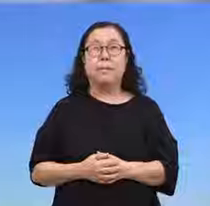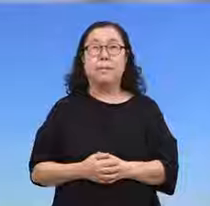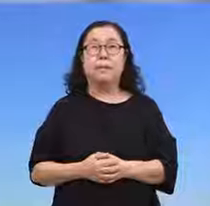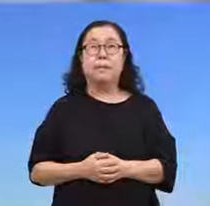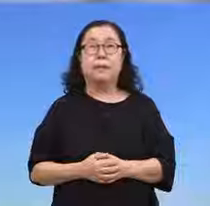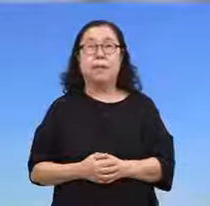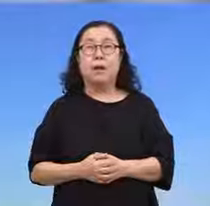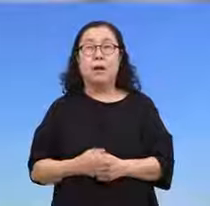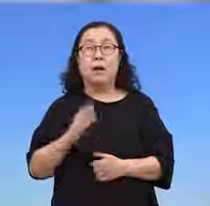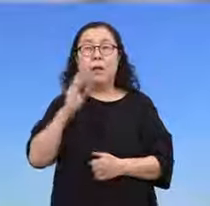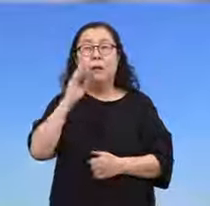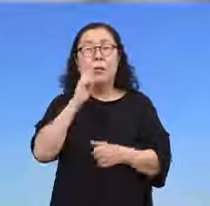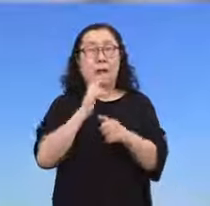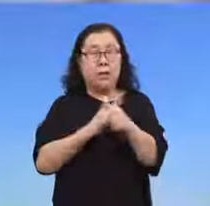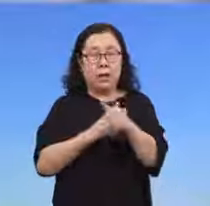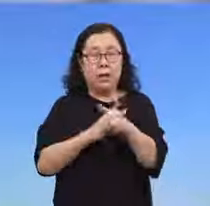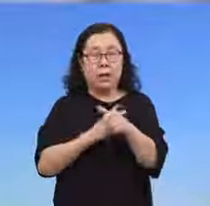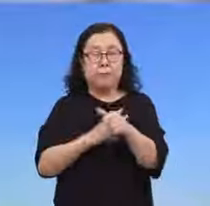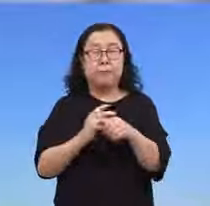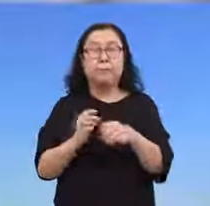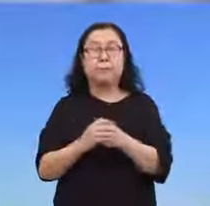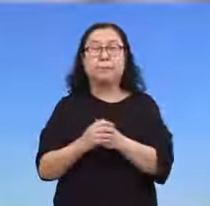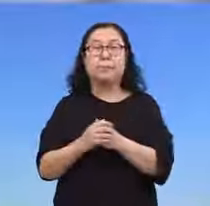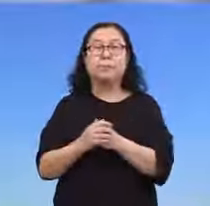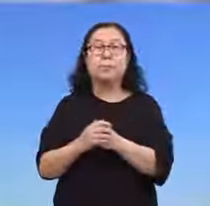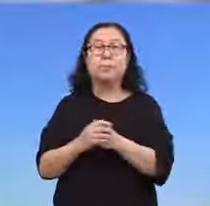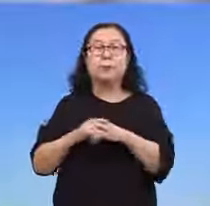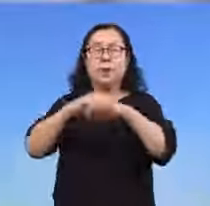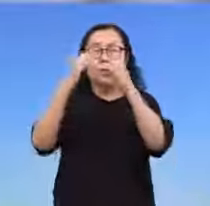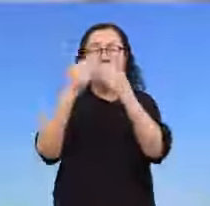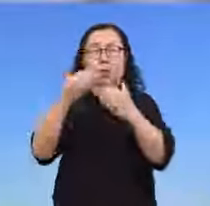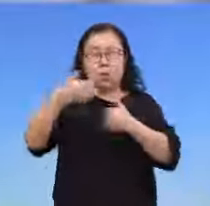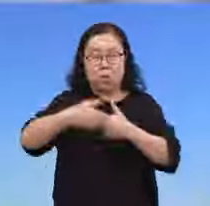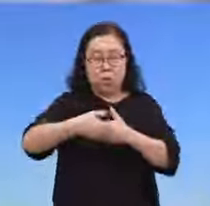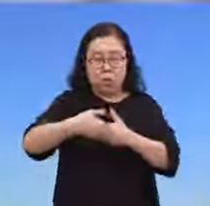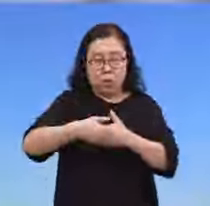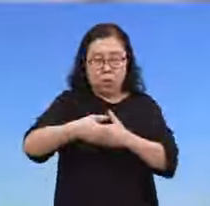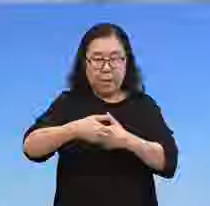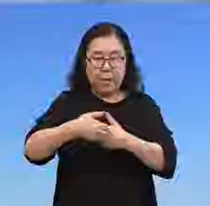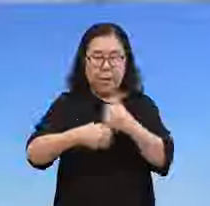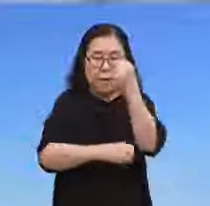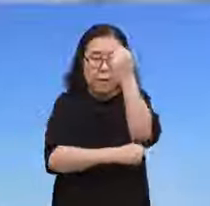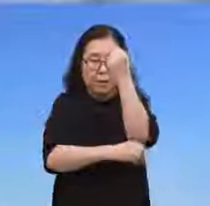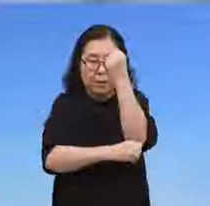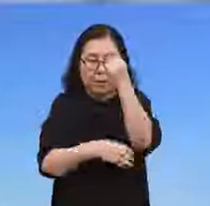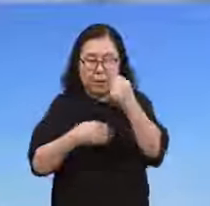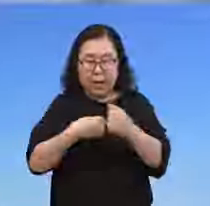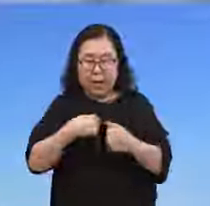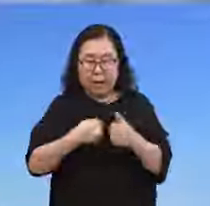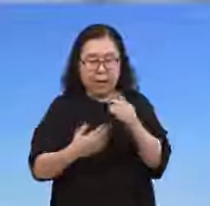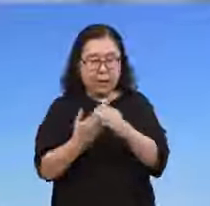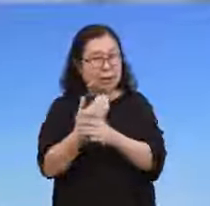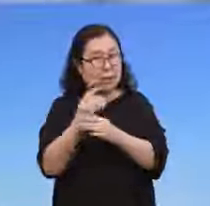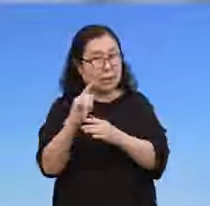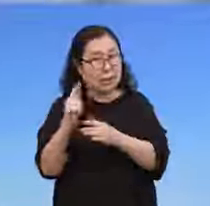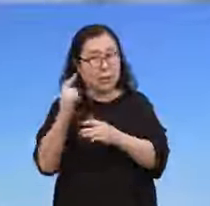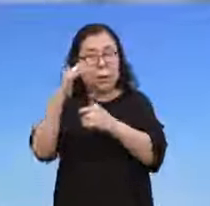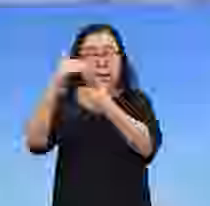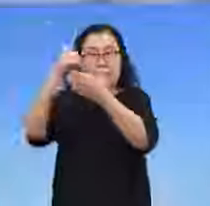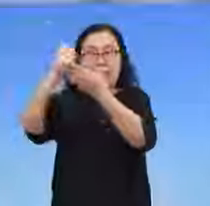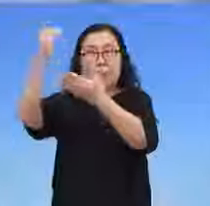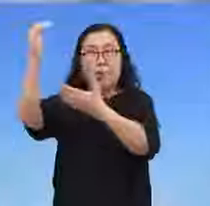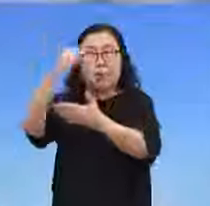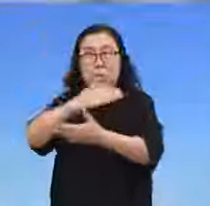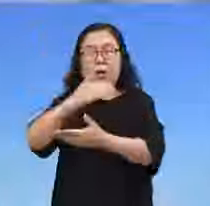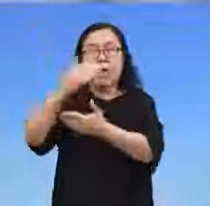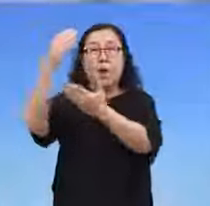사도 바울이 지금 19절에서 이 모든 공급의 원천은 자기로부터 나오는 것이 아니라